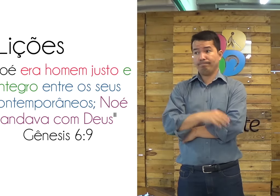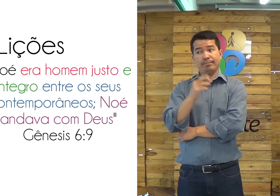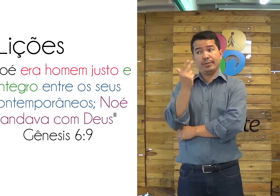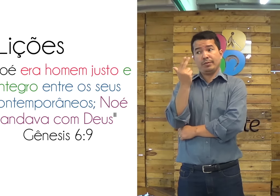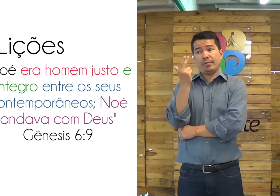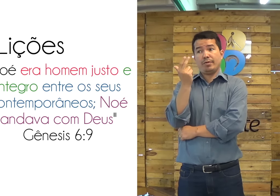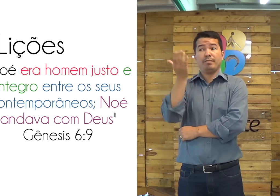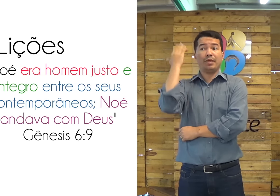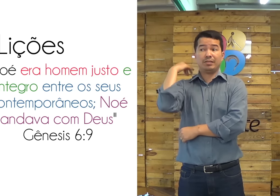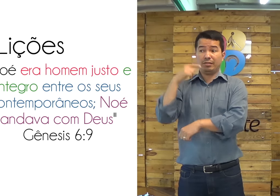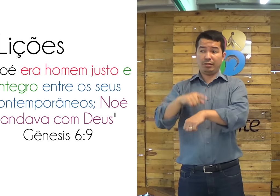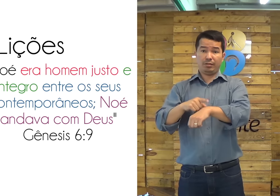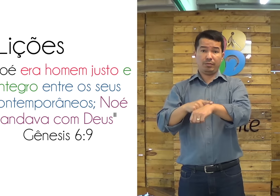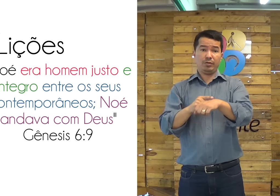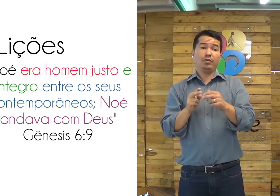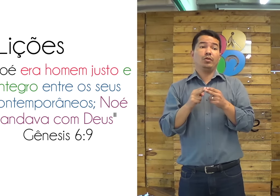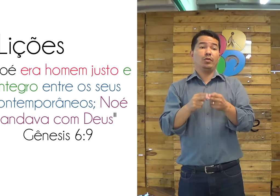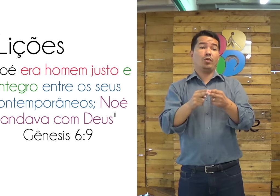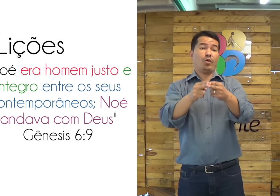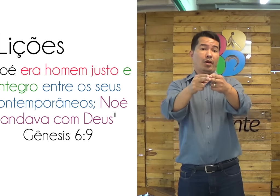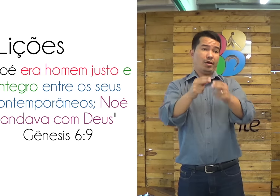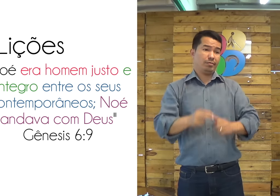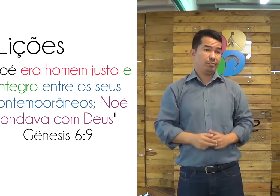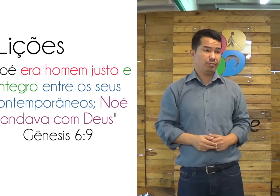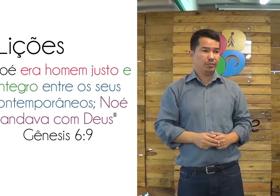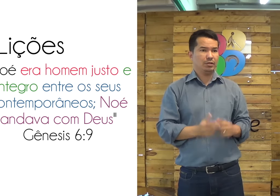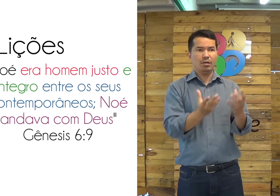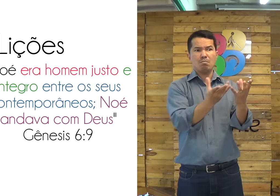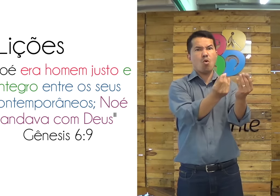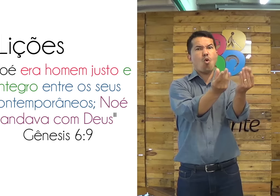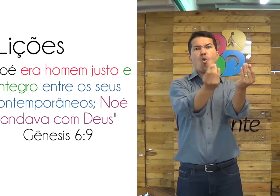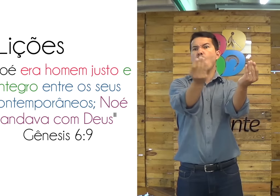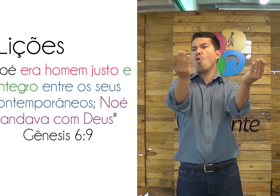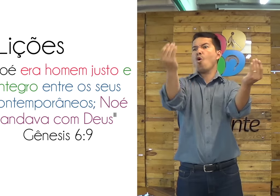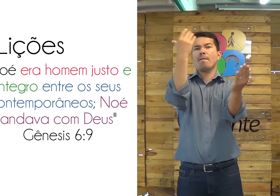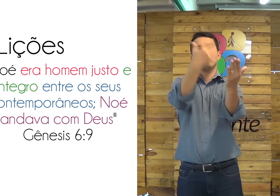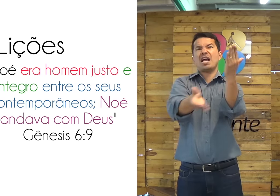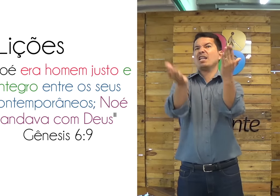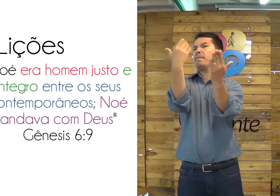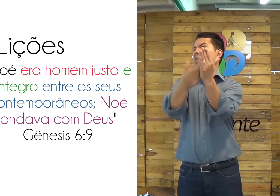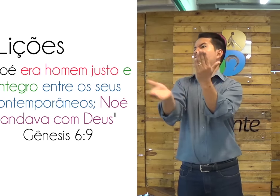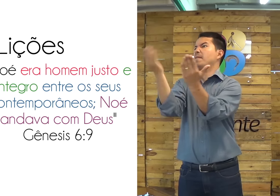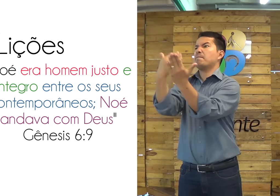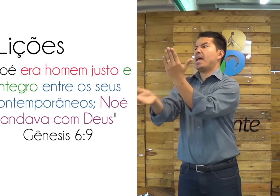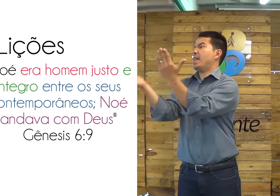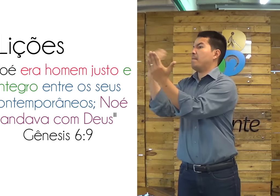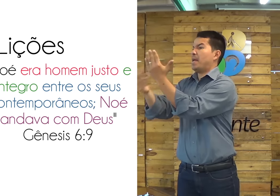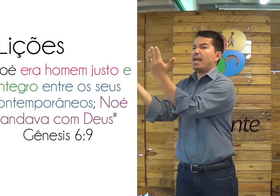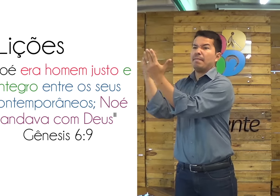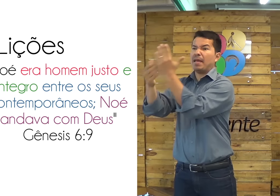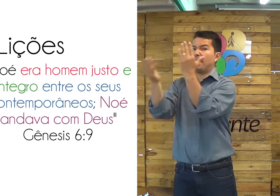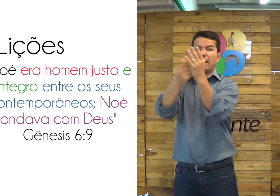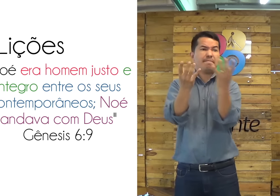perder igual no passado lembra lá no tempo de Noé muitas pessoas perderam perderam e